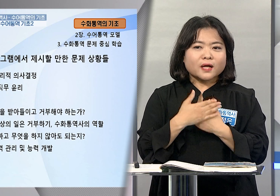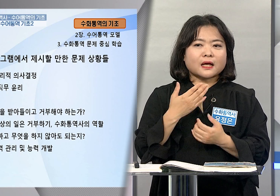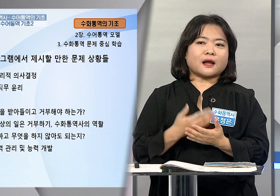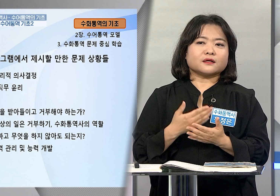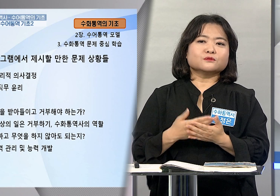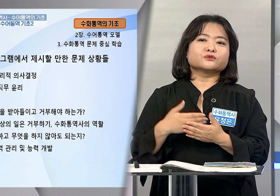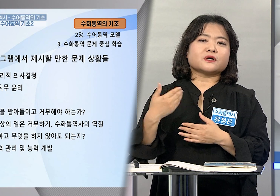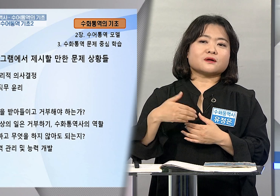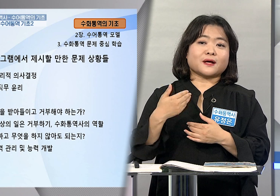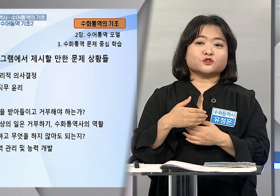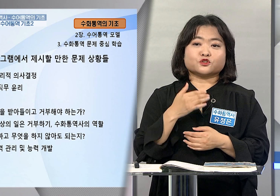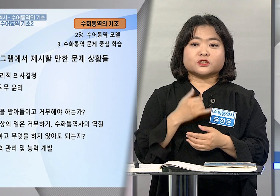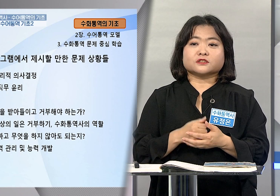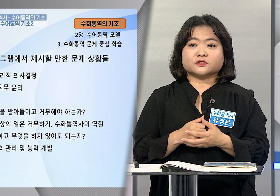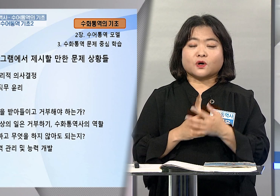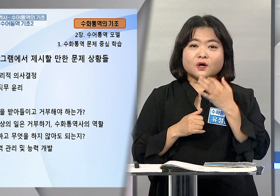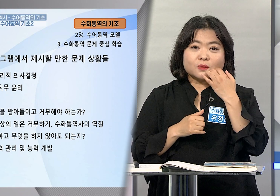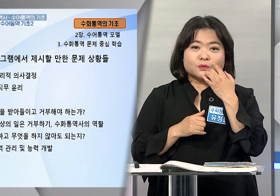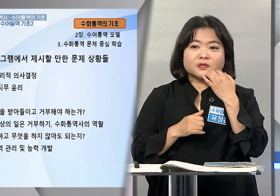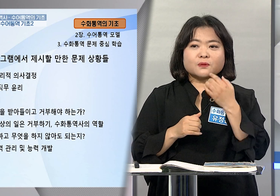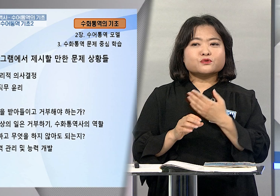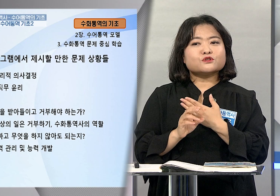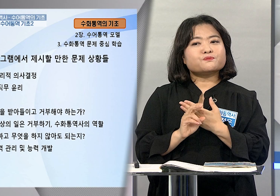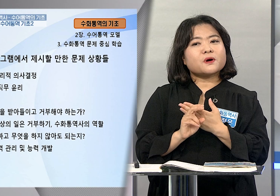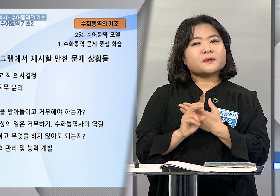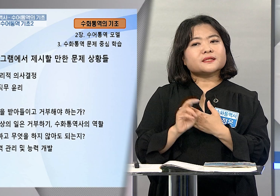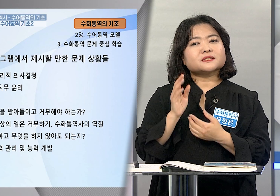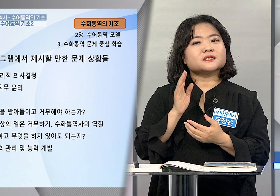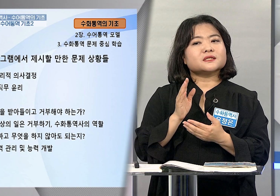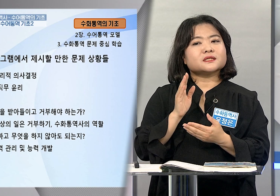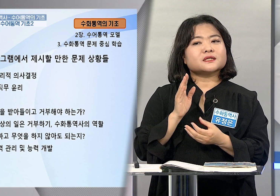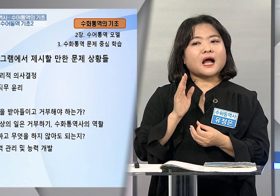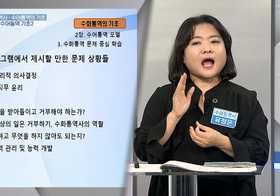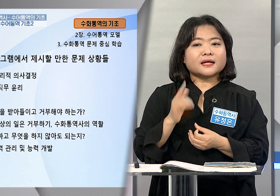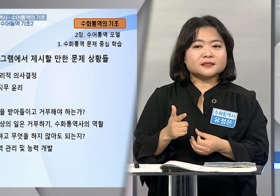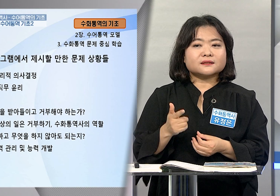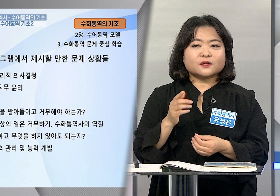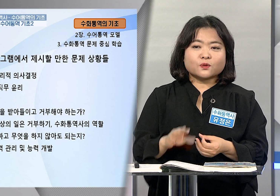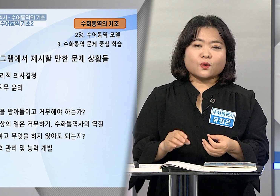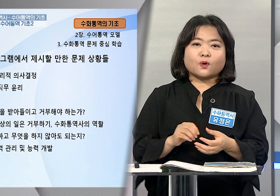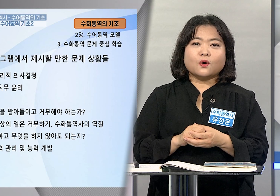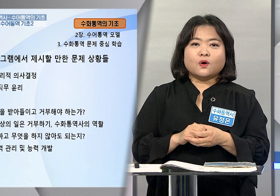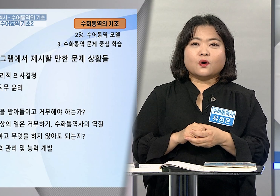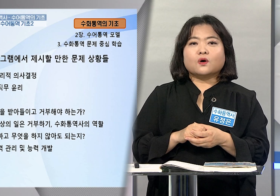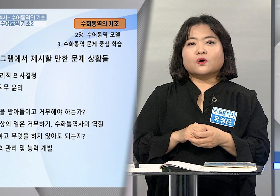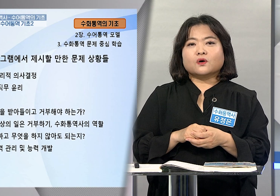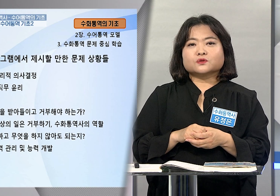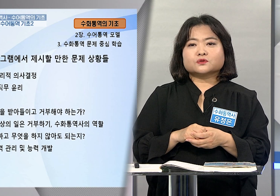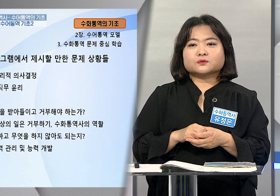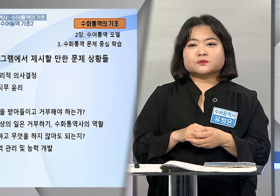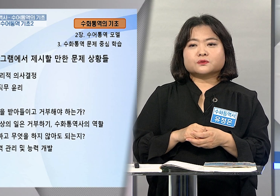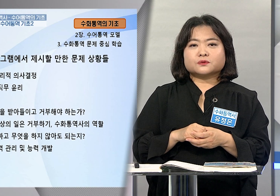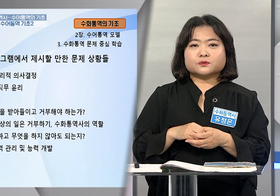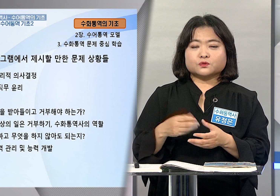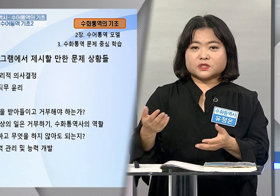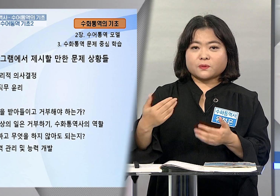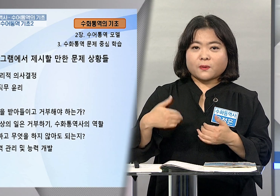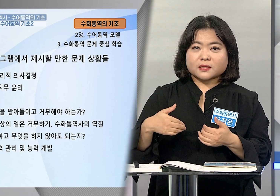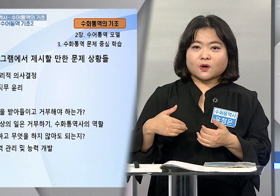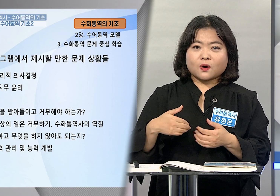도와달라 이런 부탁을 받을 수도 있거든요. 물론 이게 불법까지가 아니더라도 우리 집에 와서